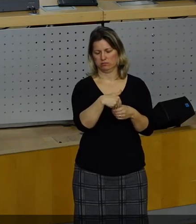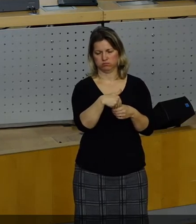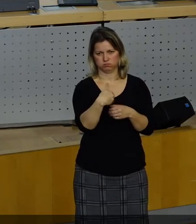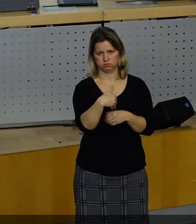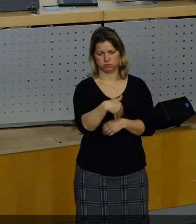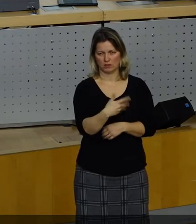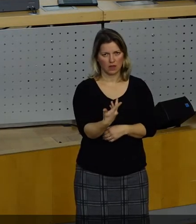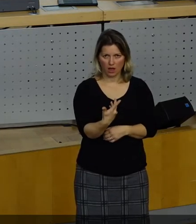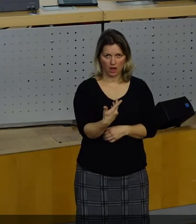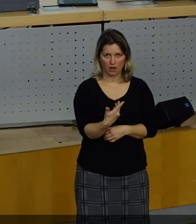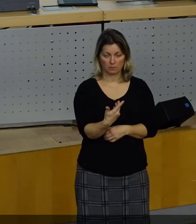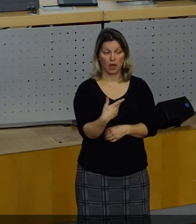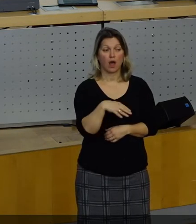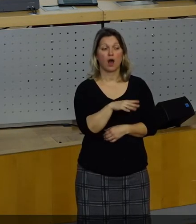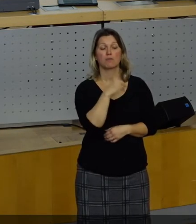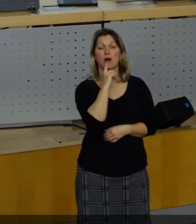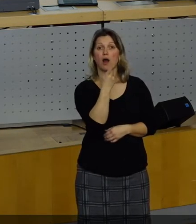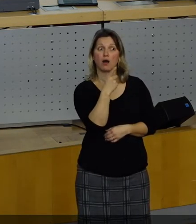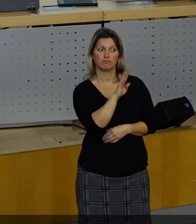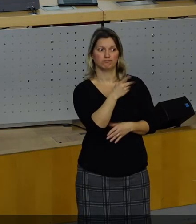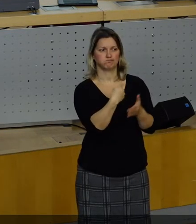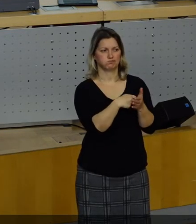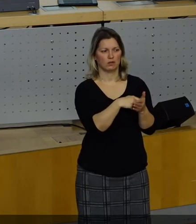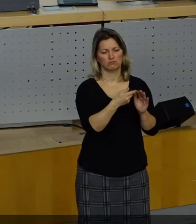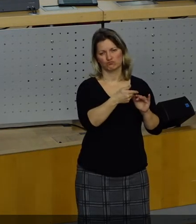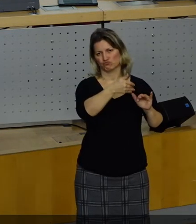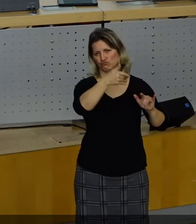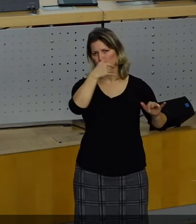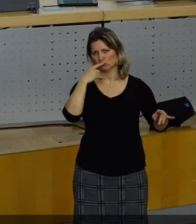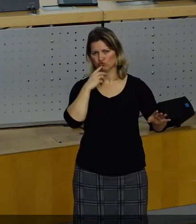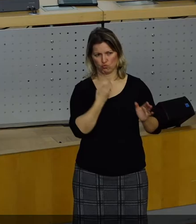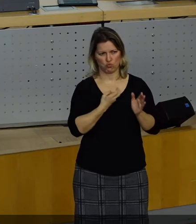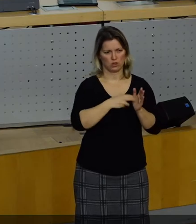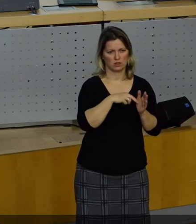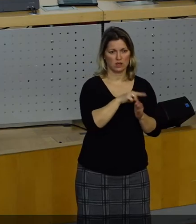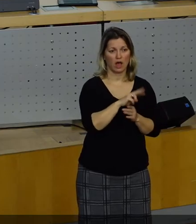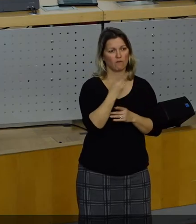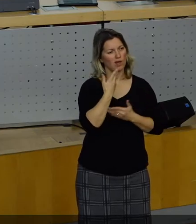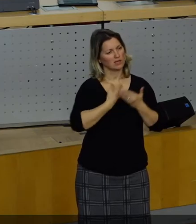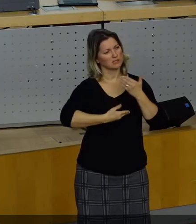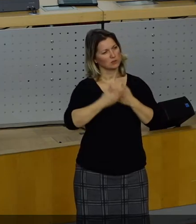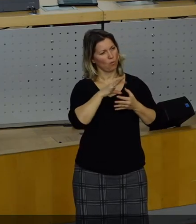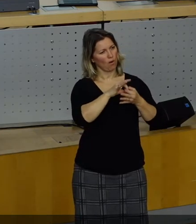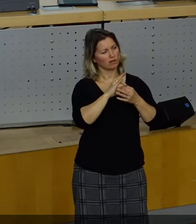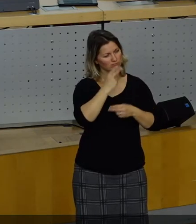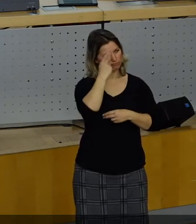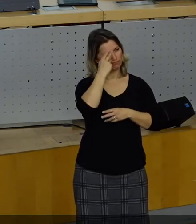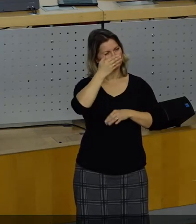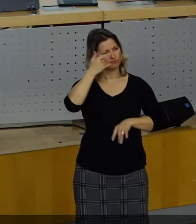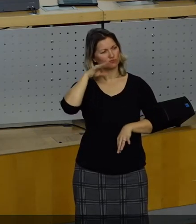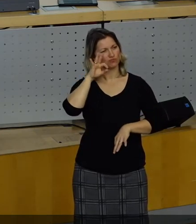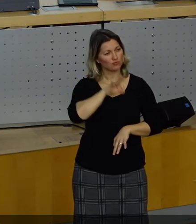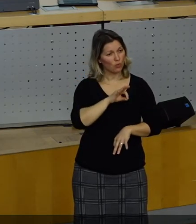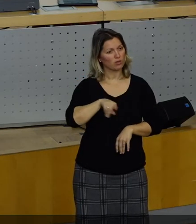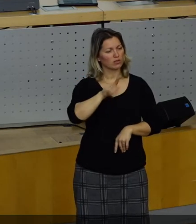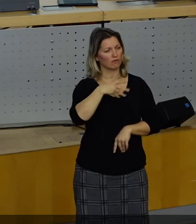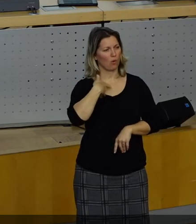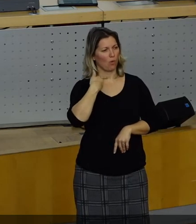Schätze, die übrigens zu allen Zeiten entstanden sind. Das Historische mögen wir ja alle sehr gern und freuen uns, dass auch vieles